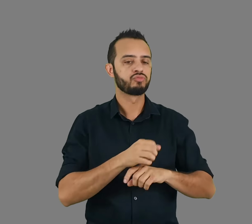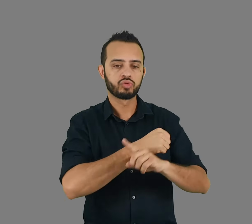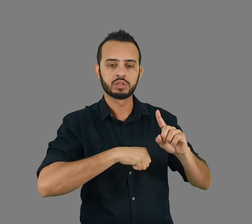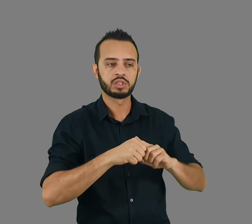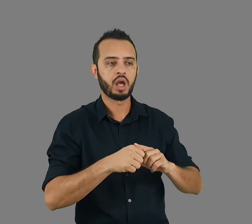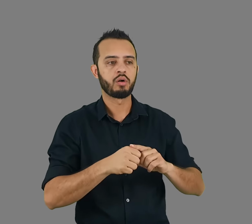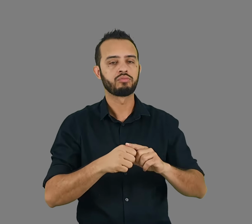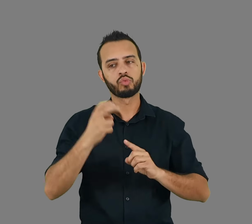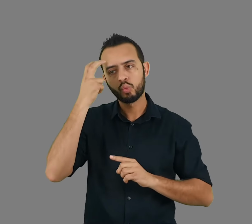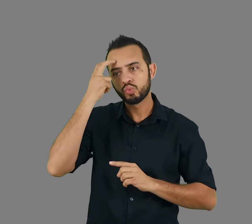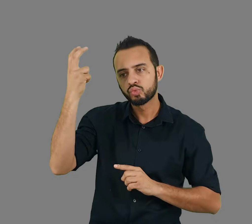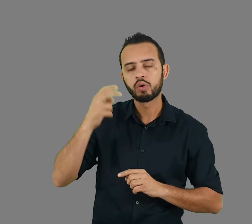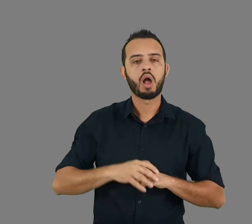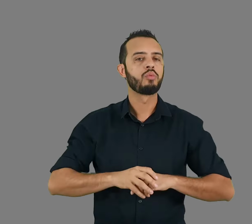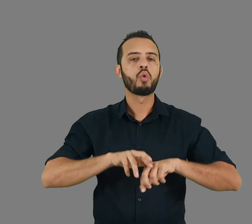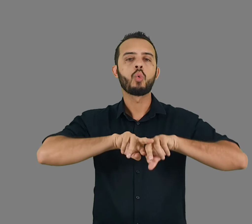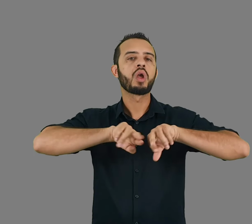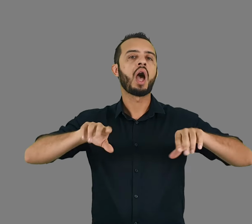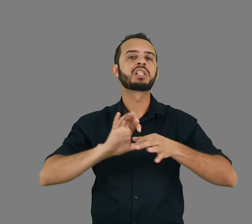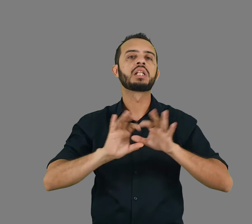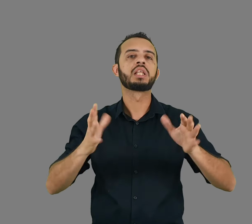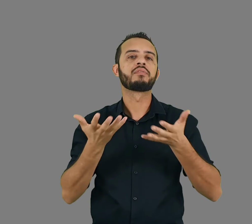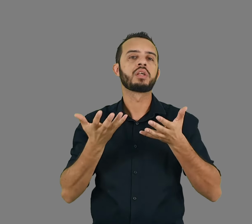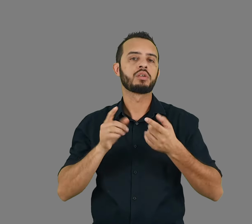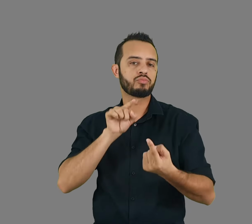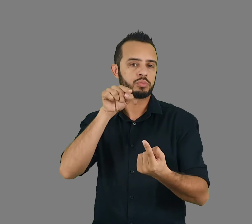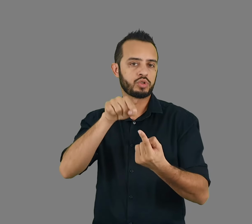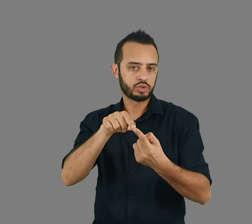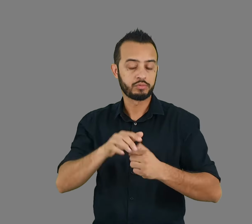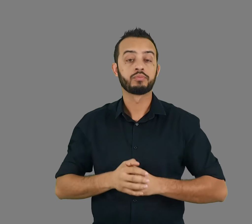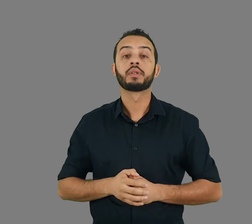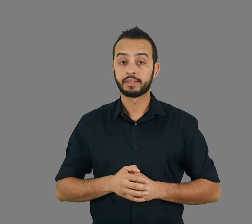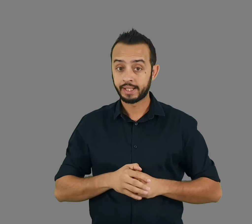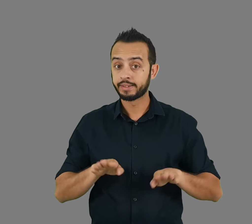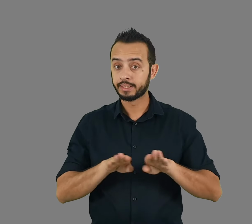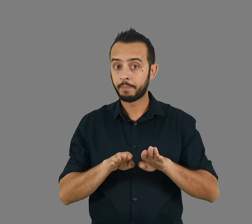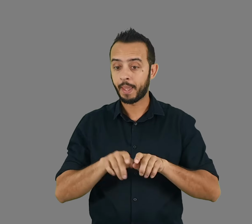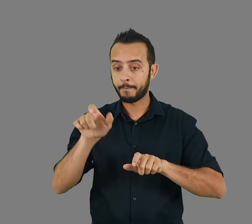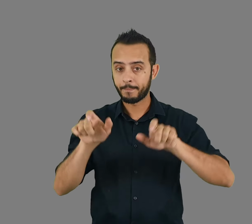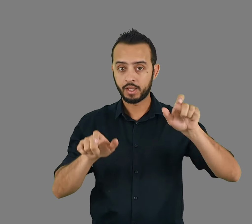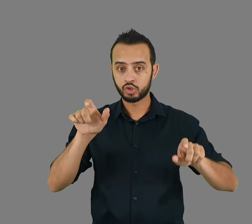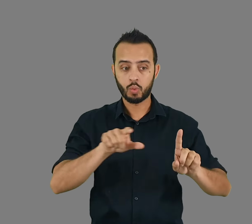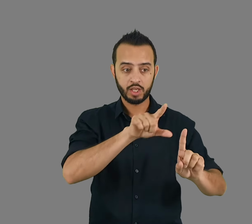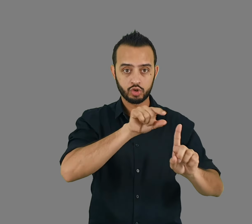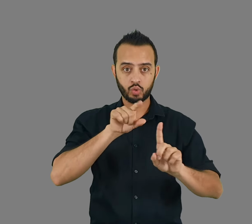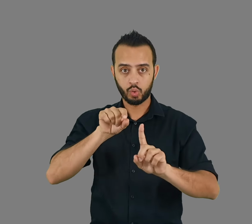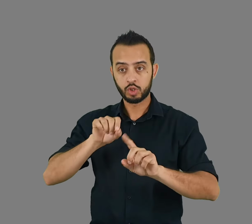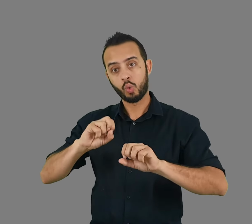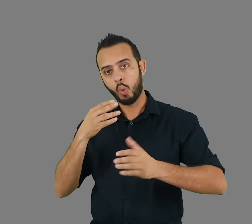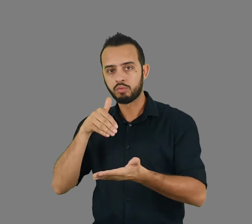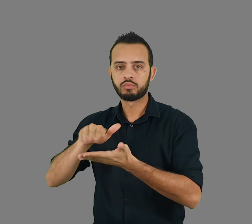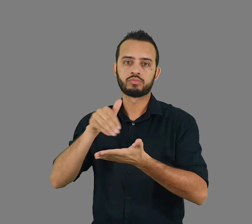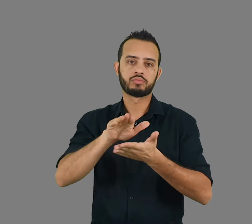ao cumprimento das finalidades sociais, nomeando e destituindo os respectivos responsáveis.